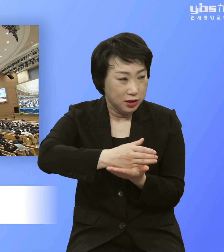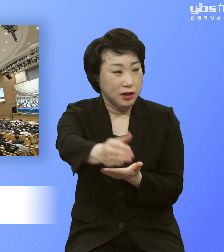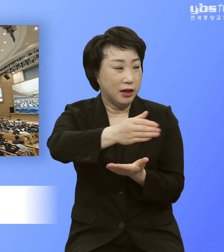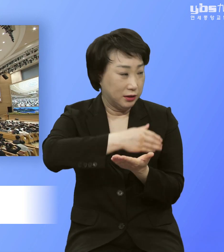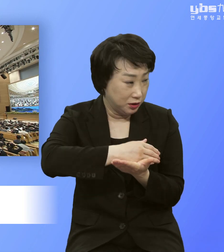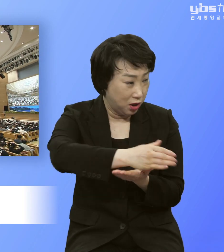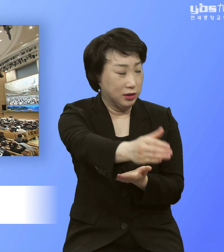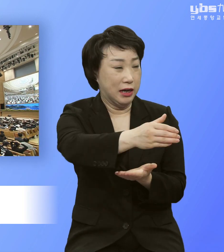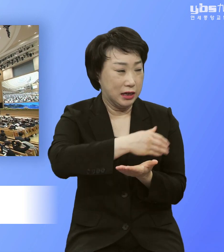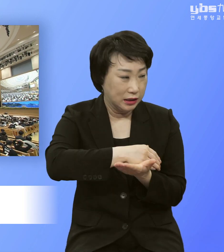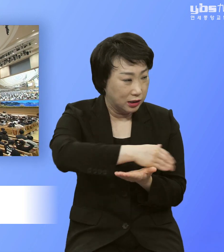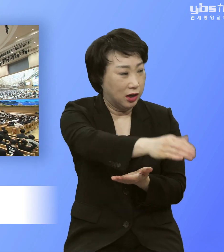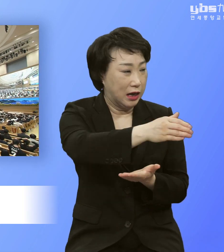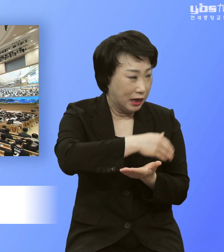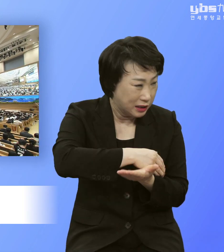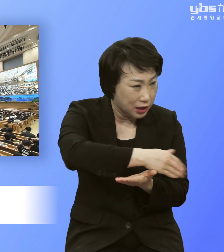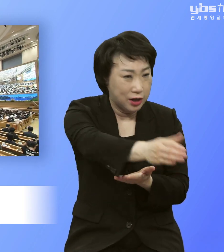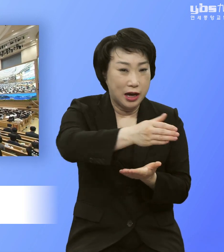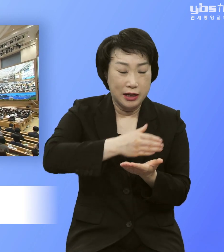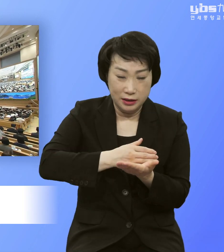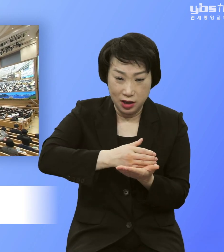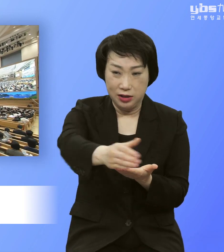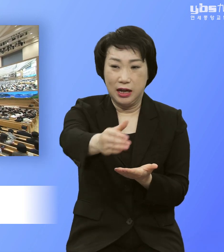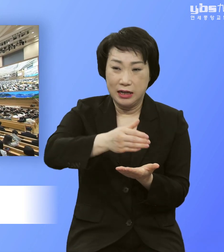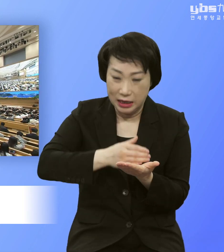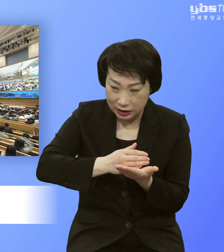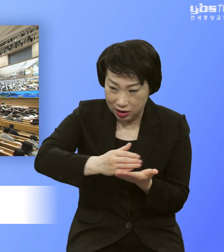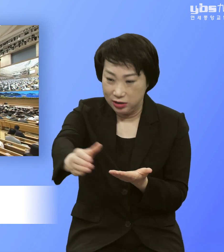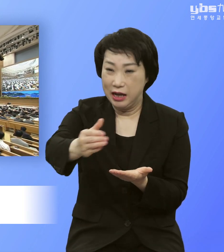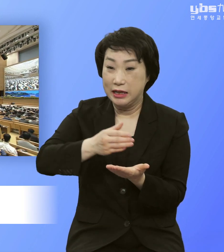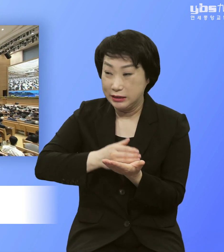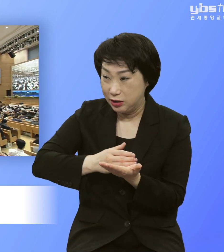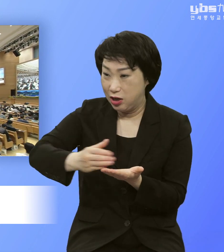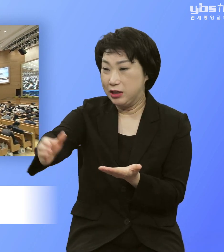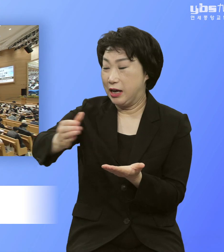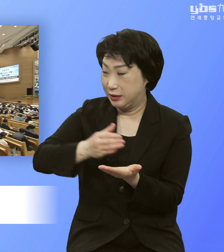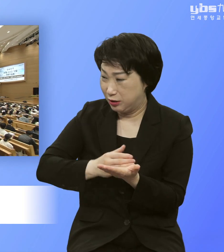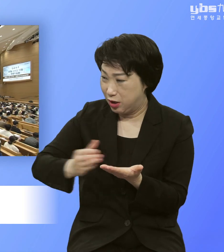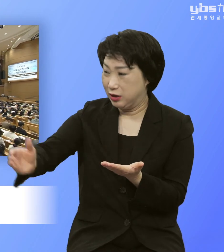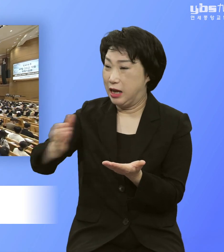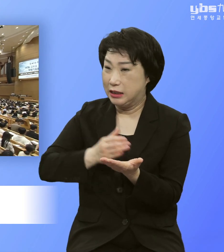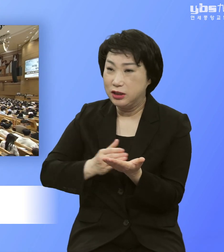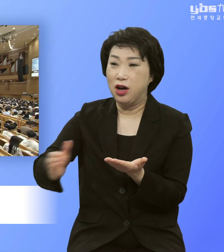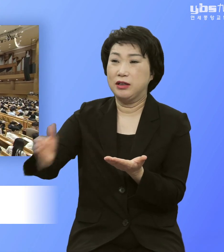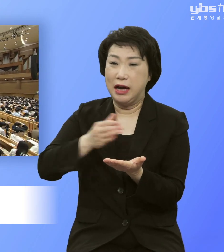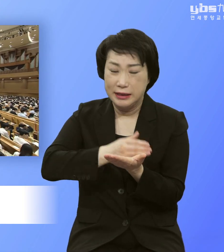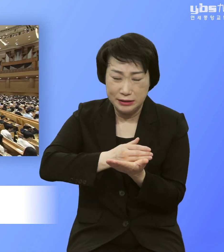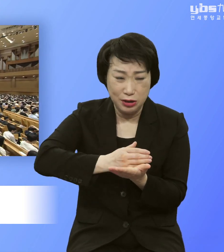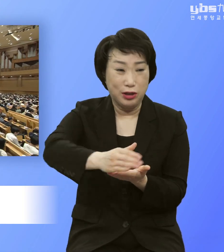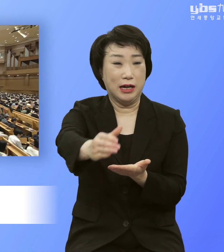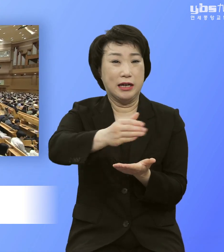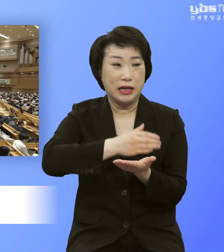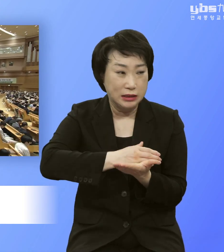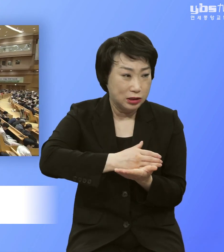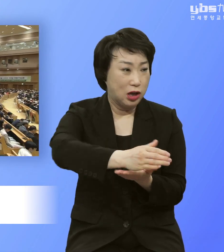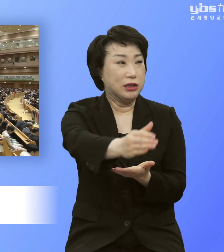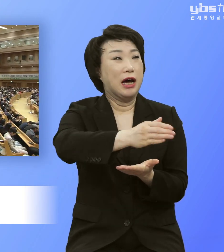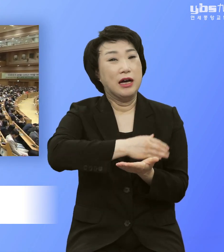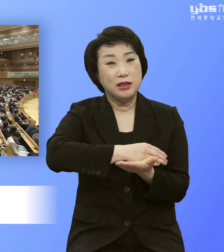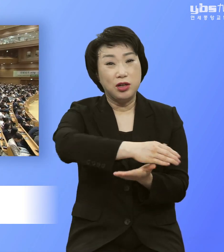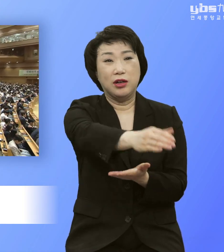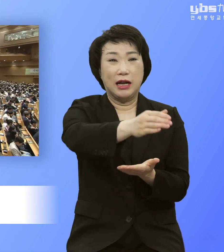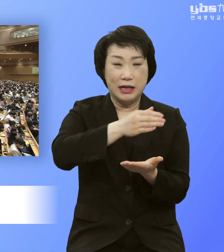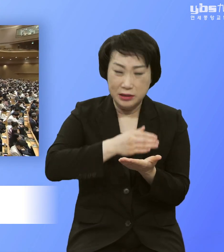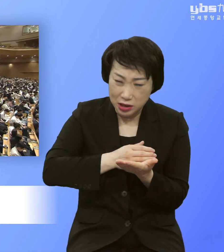떠나가, 떠나가, 떠나가, 떠나가, 떠나가, 떠나가, 떠나가, 떠나가, 떠나가, 떠나가, 떠나가,